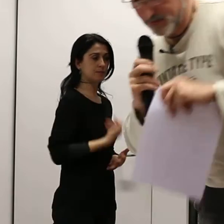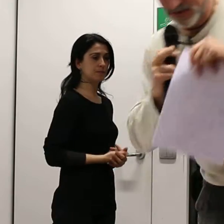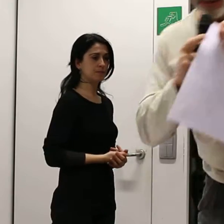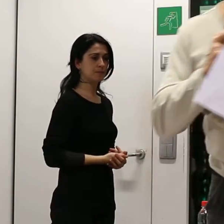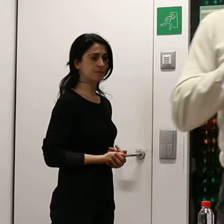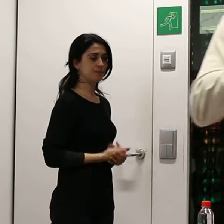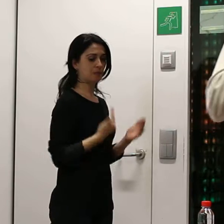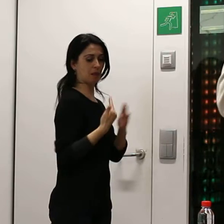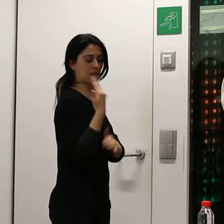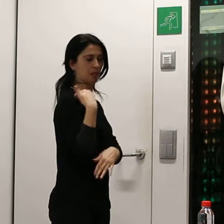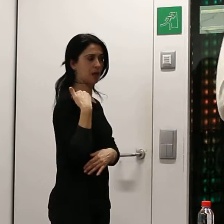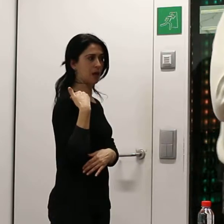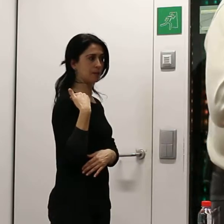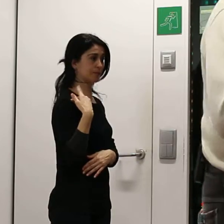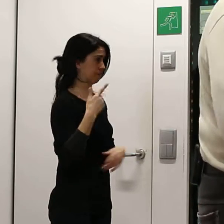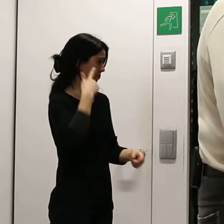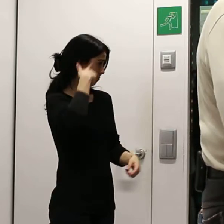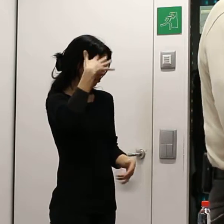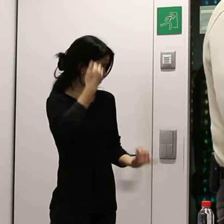encontramos, es Vox Populi, pero bueno,